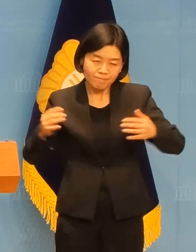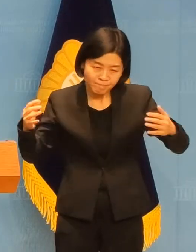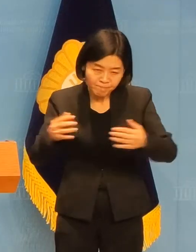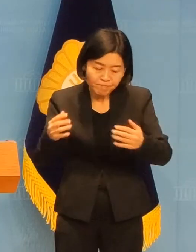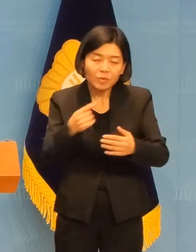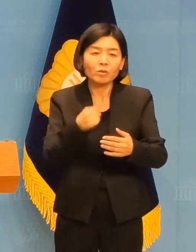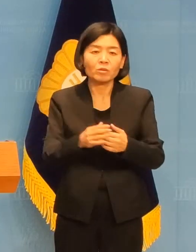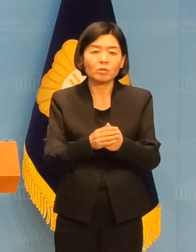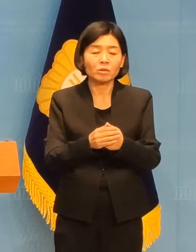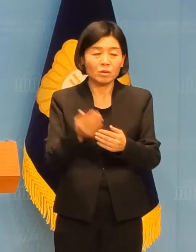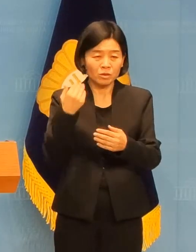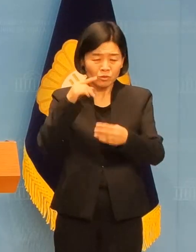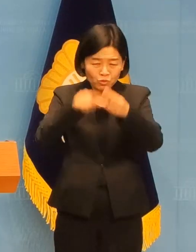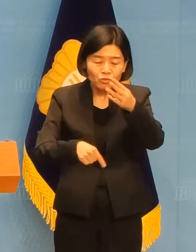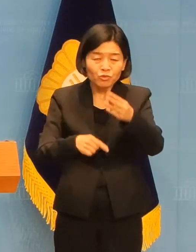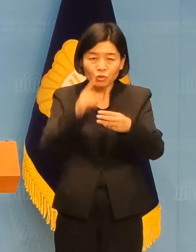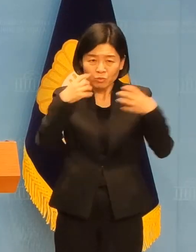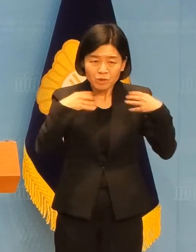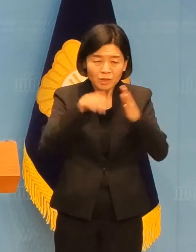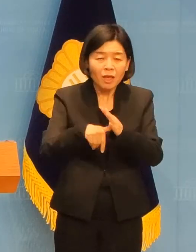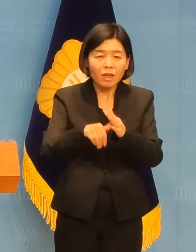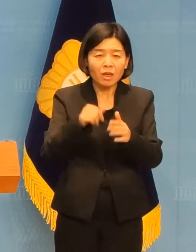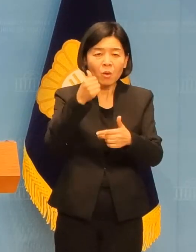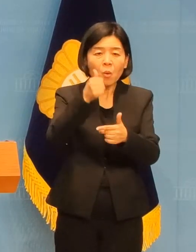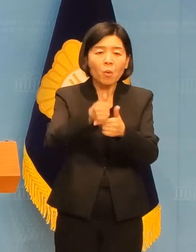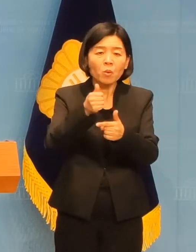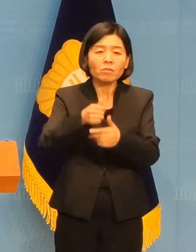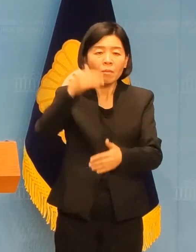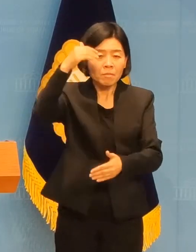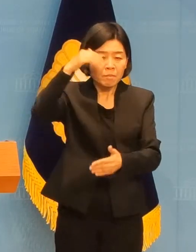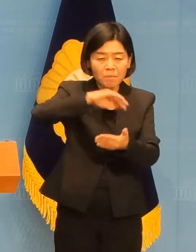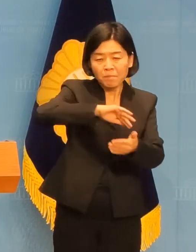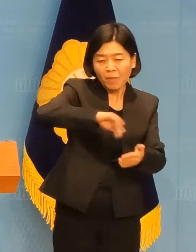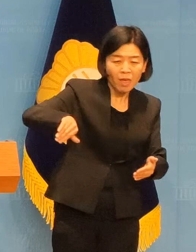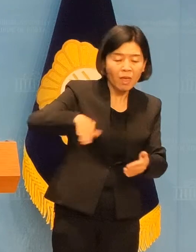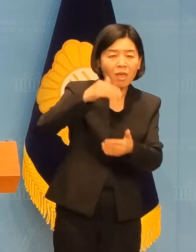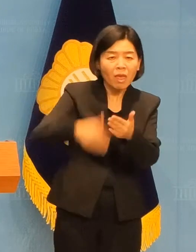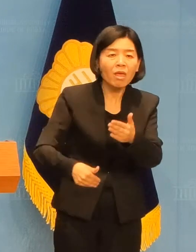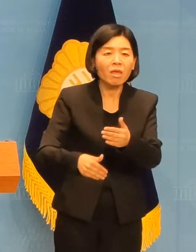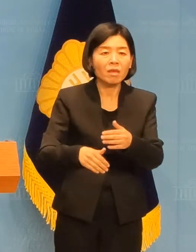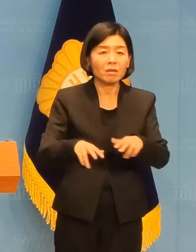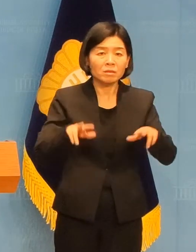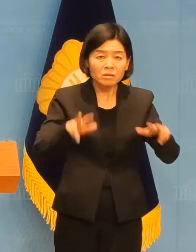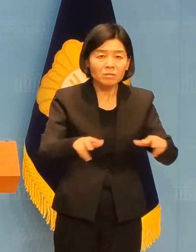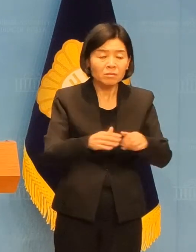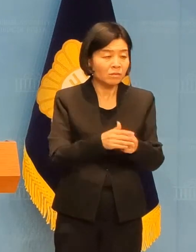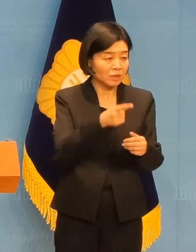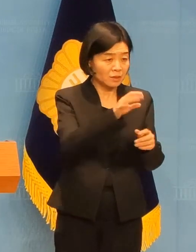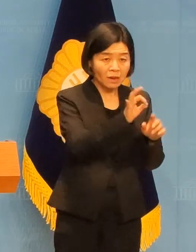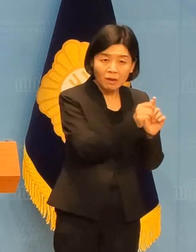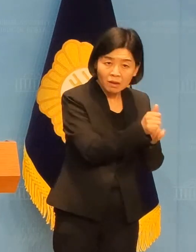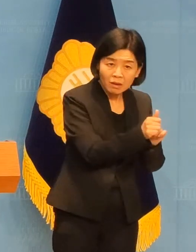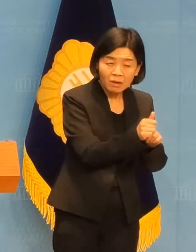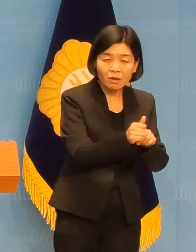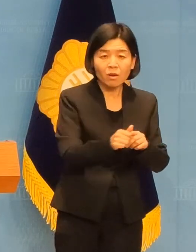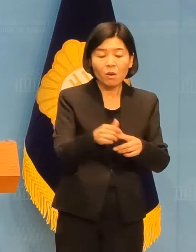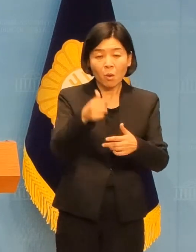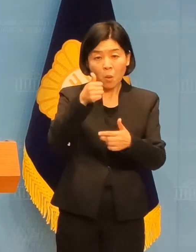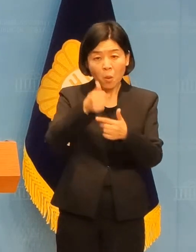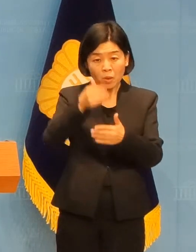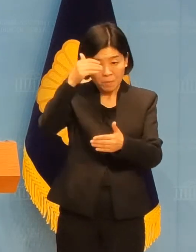더욱 소외되었고 그 윤석열을 옹호하는 장 대표가 호남 소외를 민주당 탓으로 돌리는